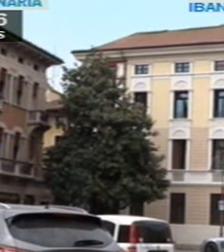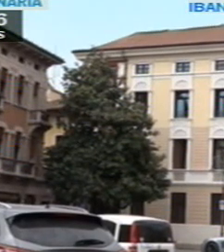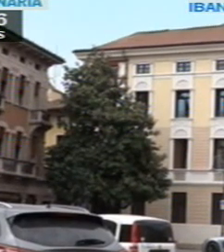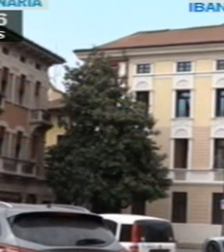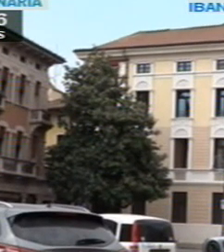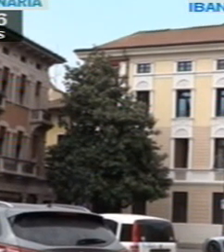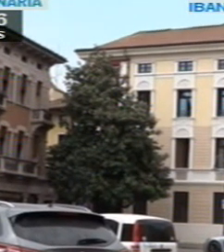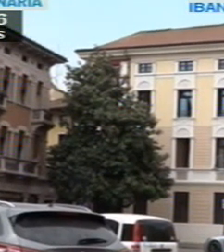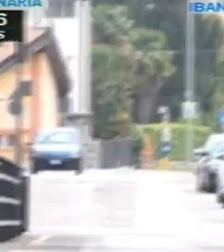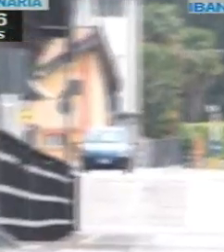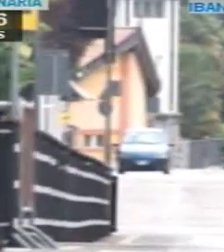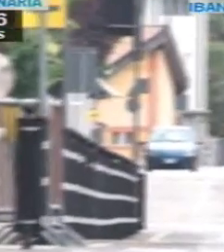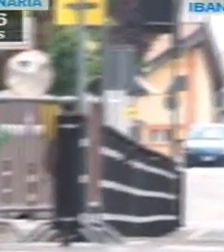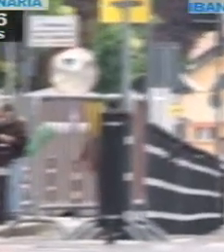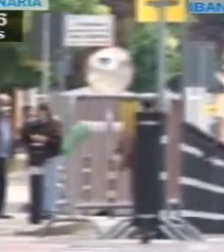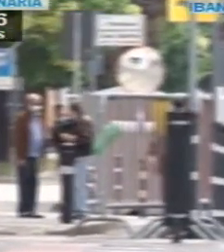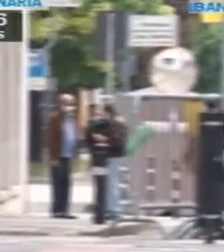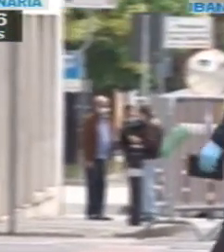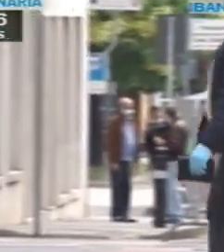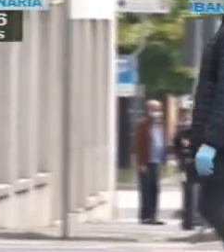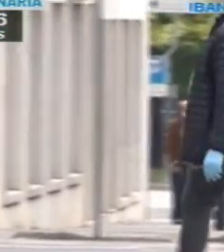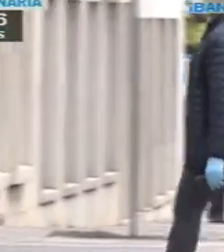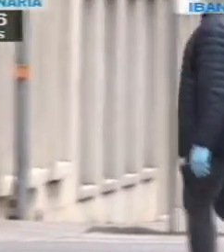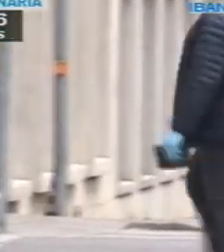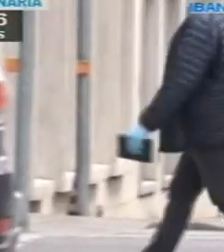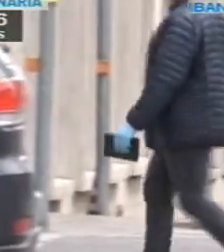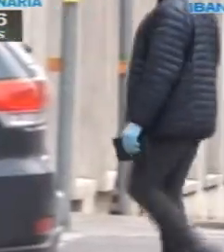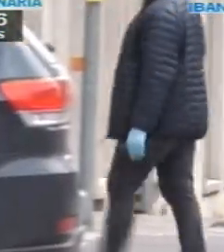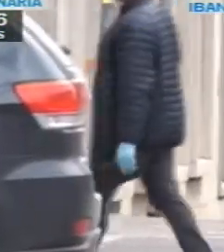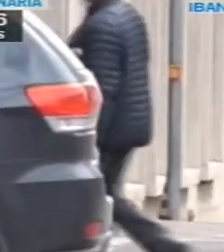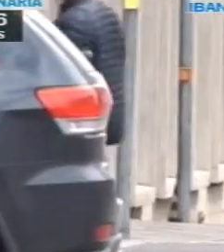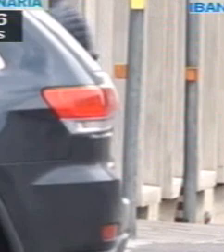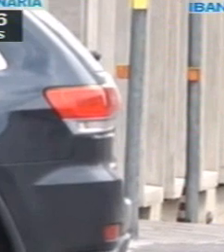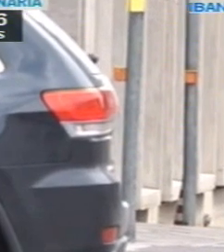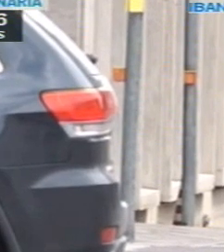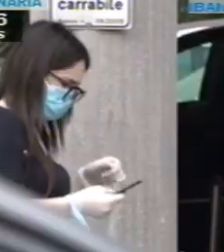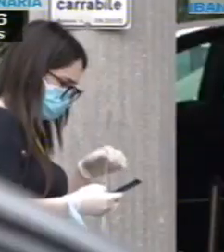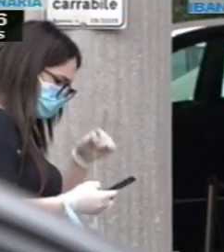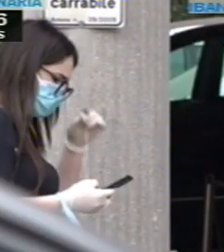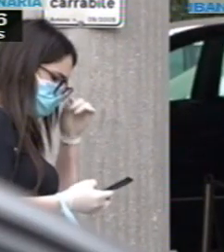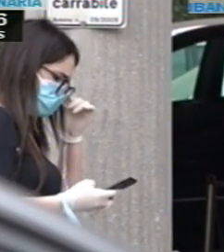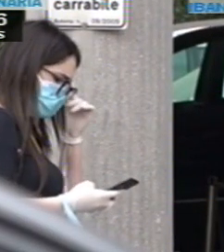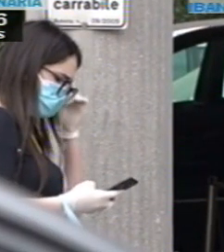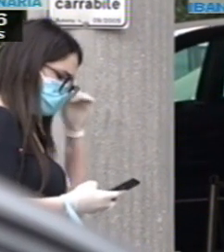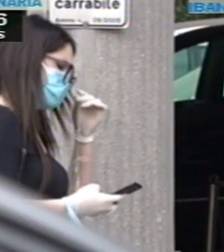In tempo di coronavirus, di rapporti sociali ridotti al minimo, dove la socialità avviene via web, le uscite diradate, le distanze